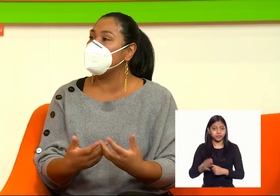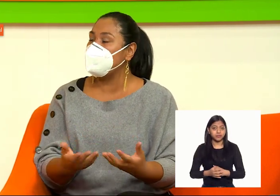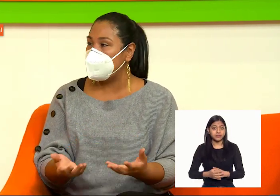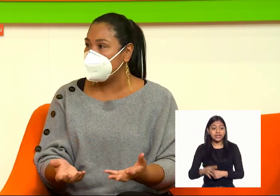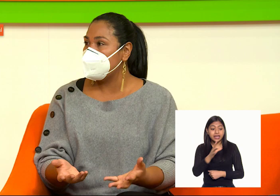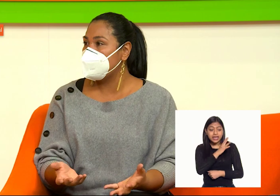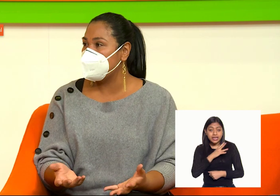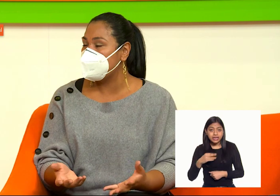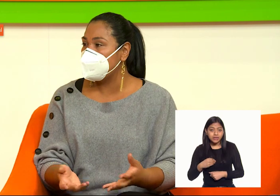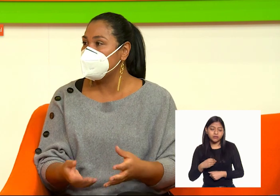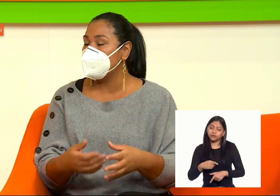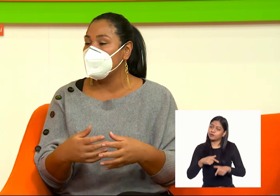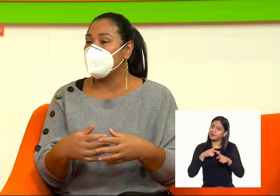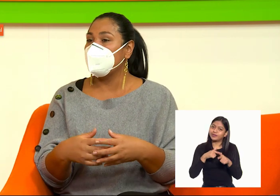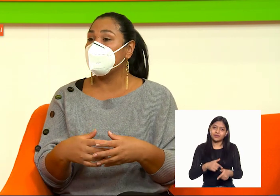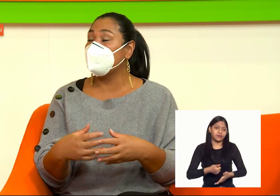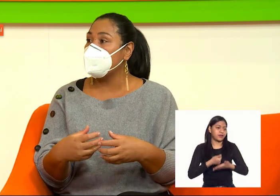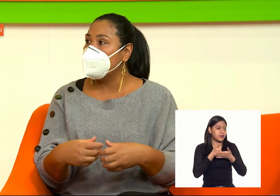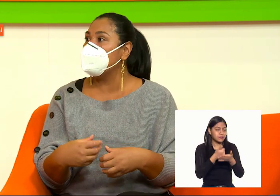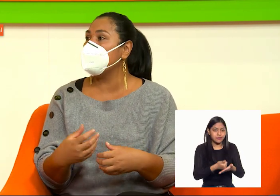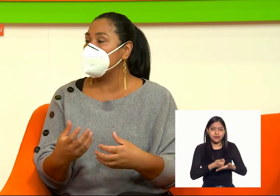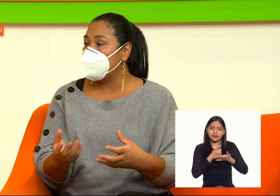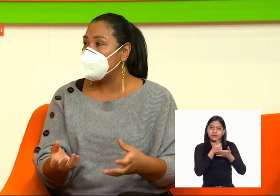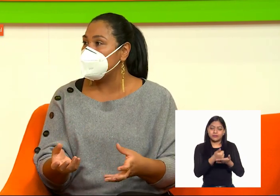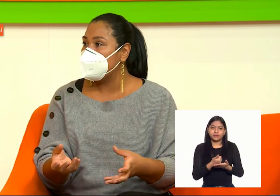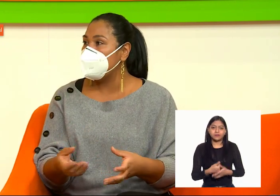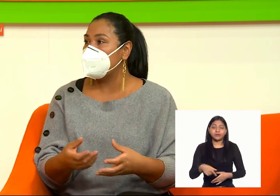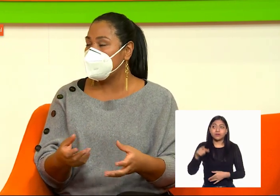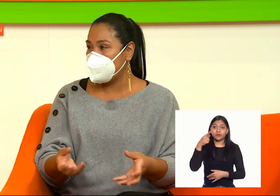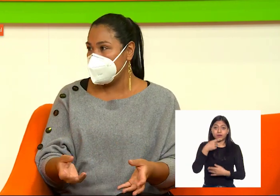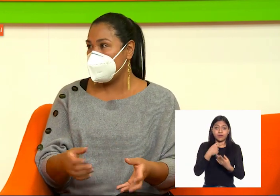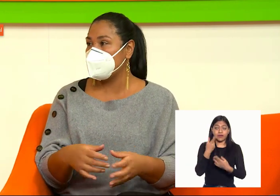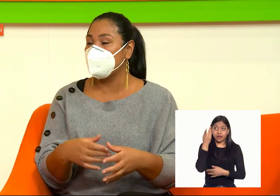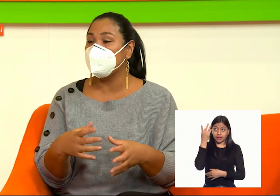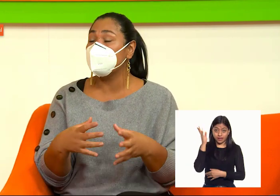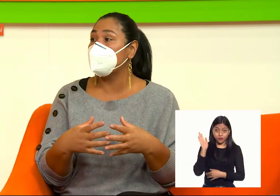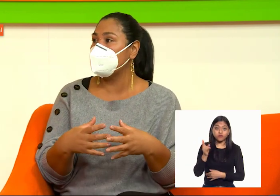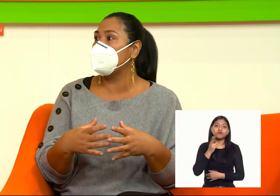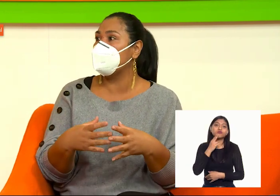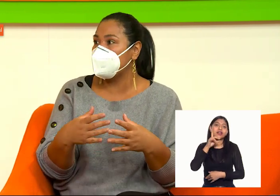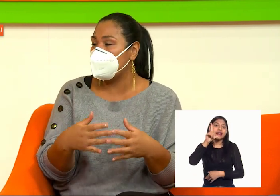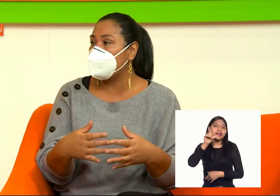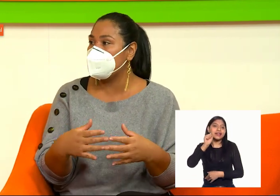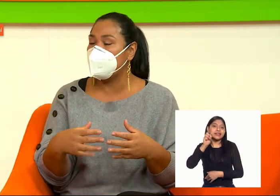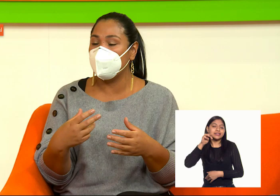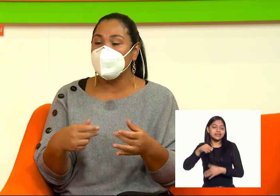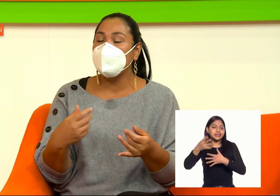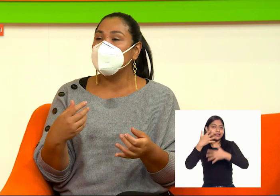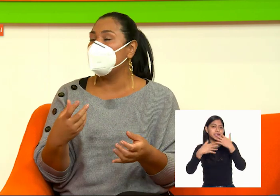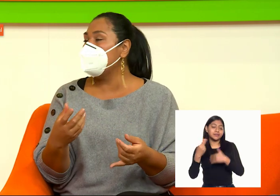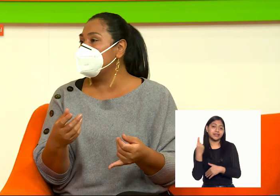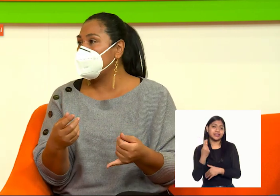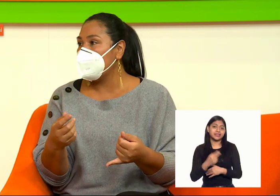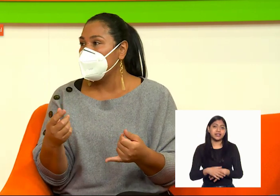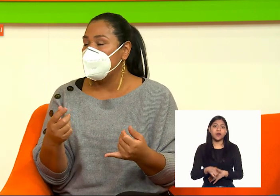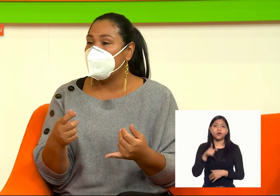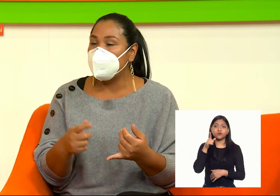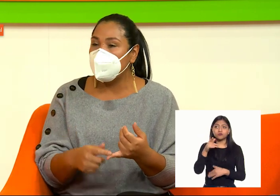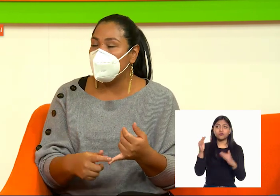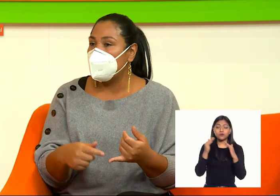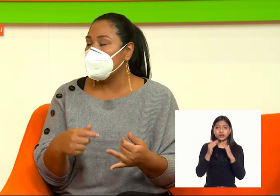proporcionarles experiencias a sus hijos donde puedan expresarse en lengua de señas, ¿no? Yo sé que estamos en casa, pero se pueden